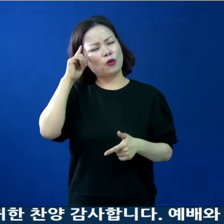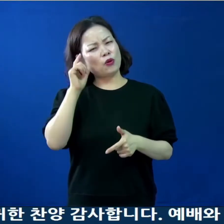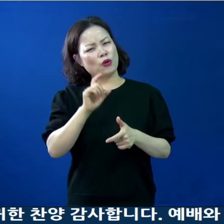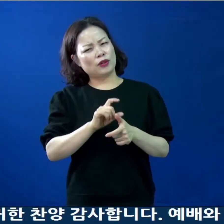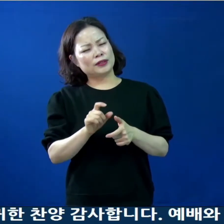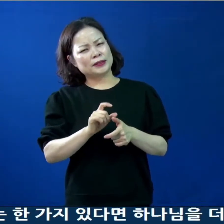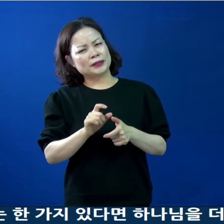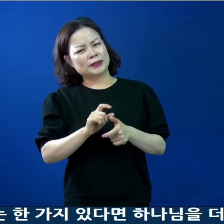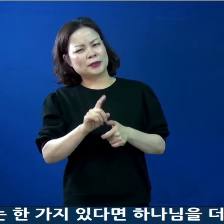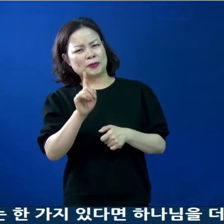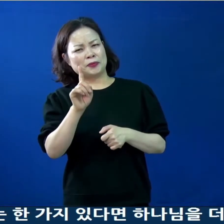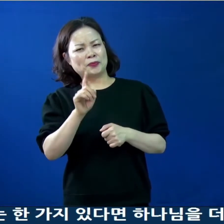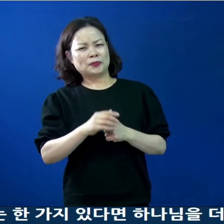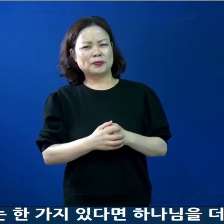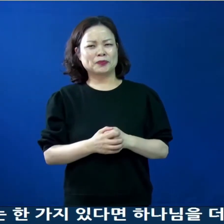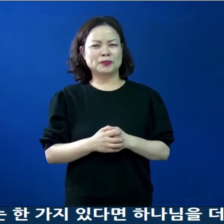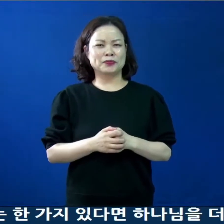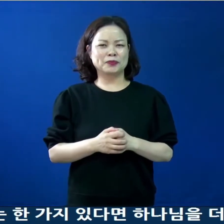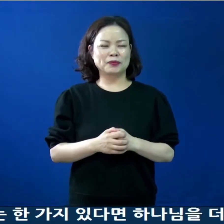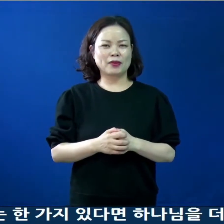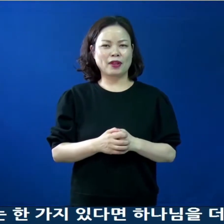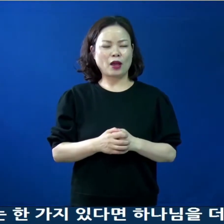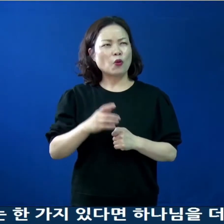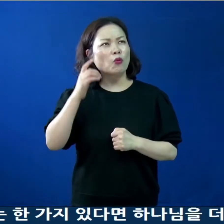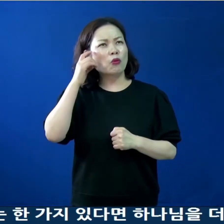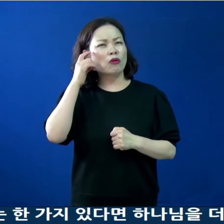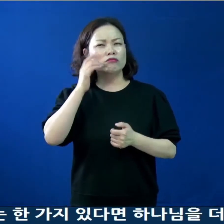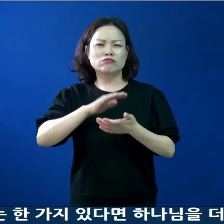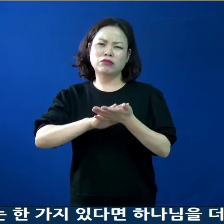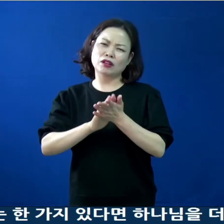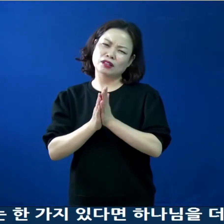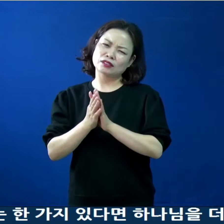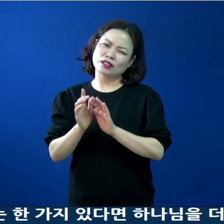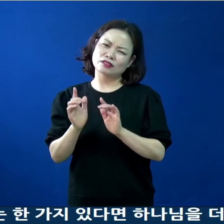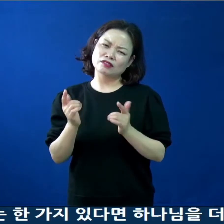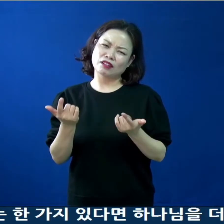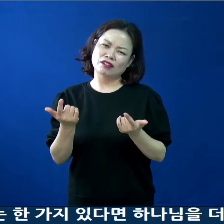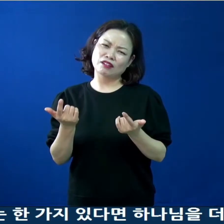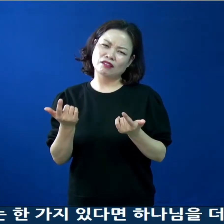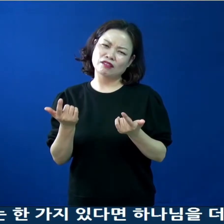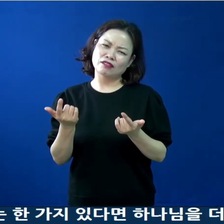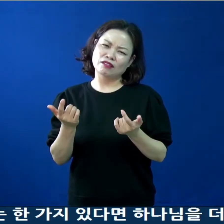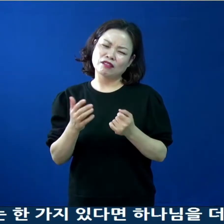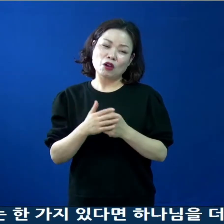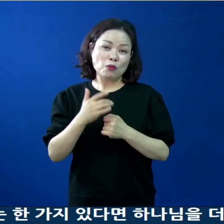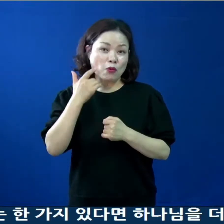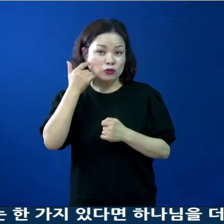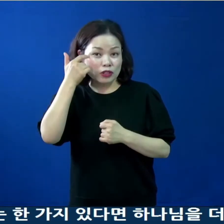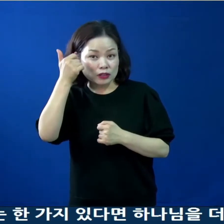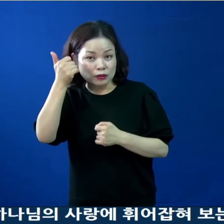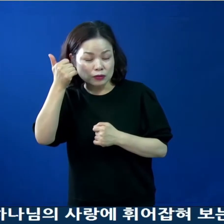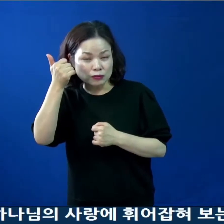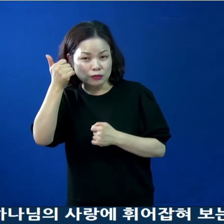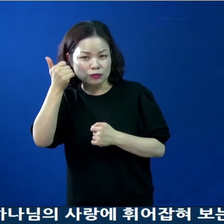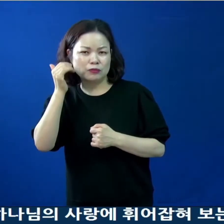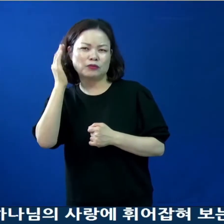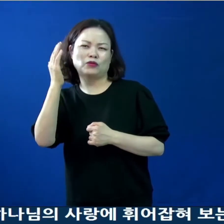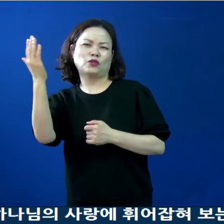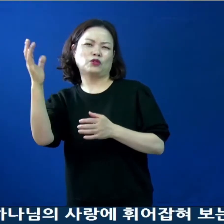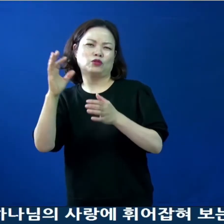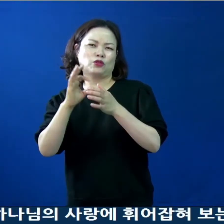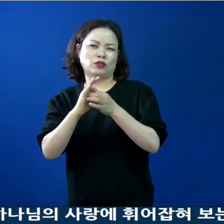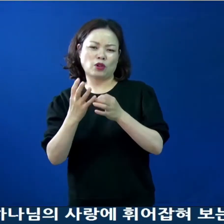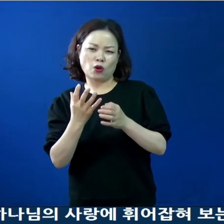것 중에 한 가지가 있습니다. 왜 안 변하는가에 대한 고민이죠. 목사님을 통해서 거룩과